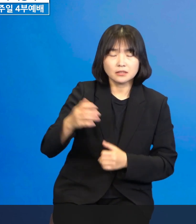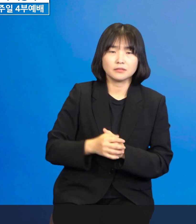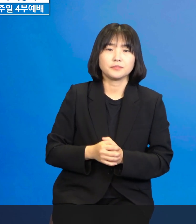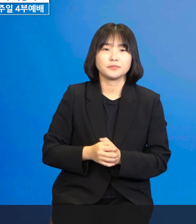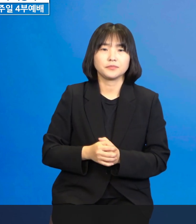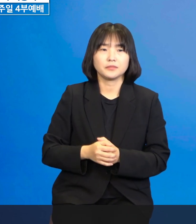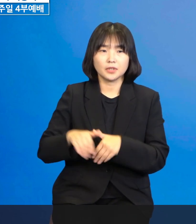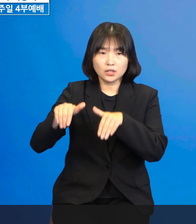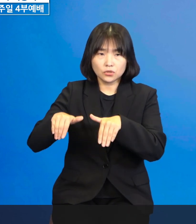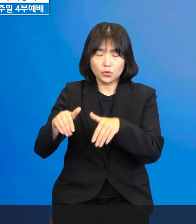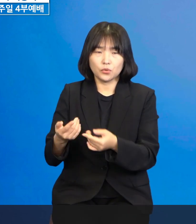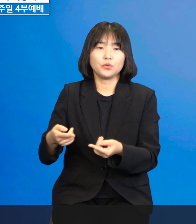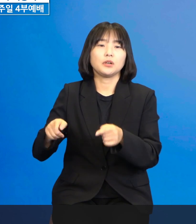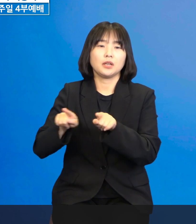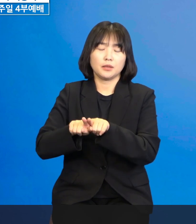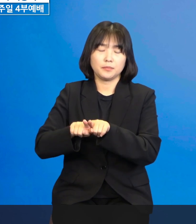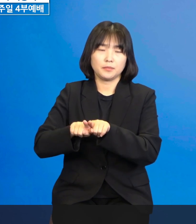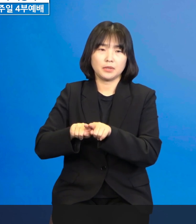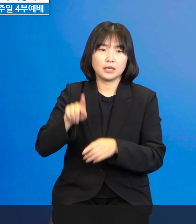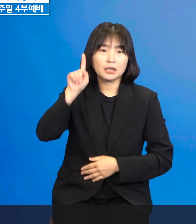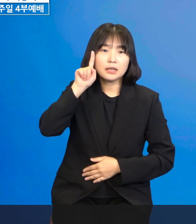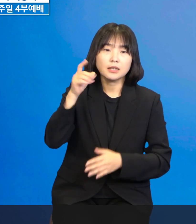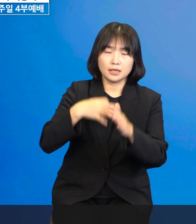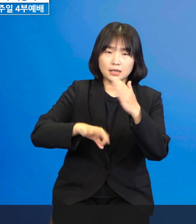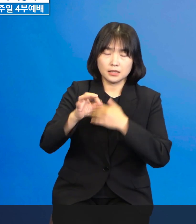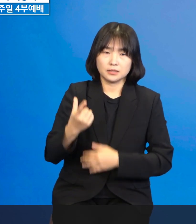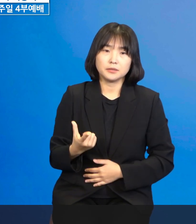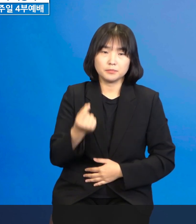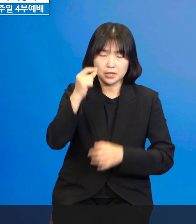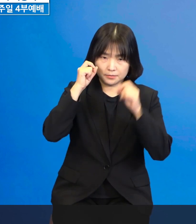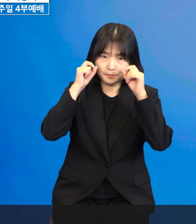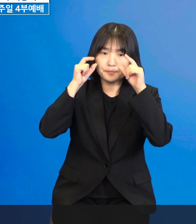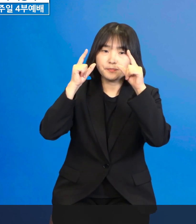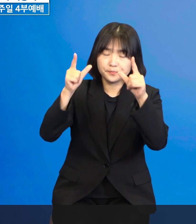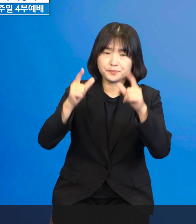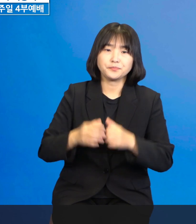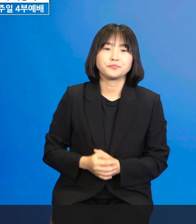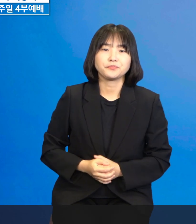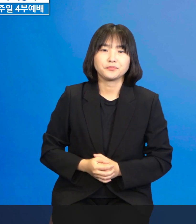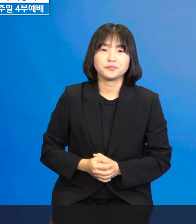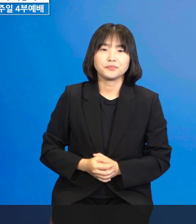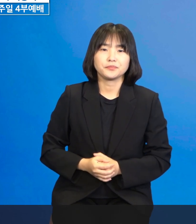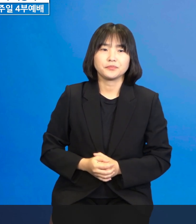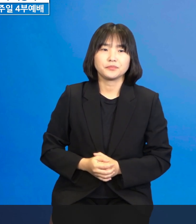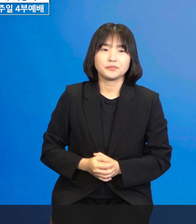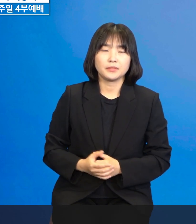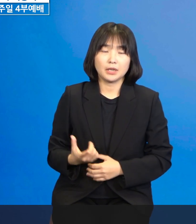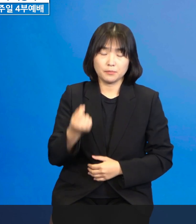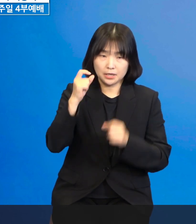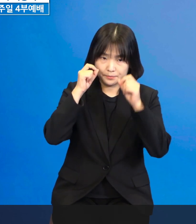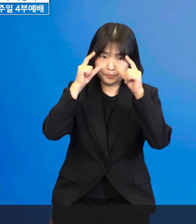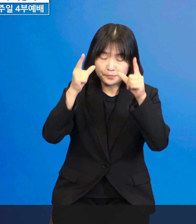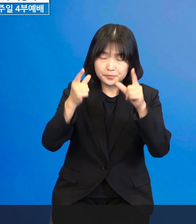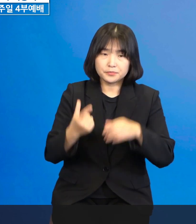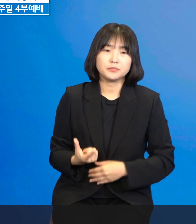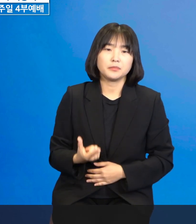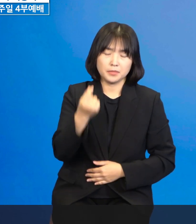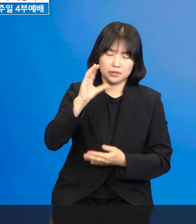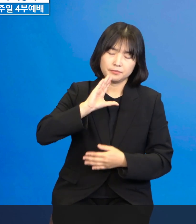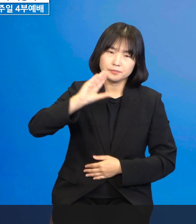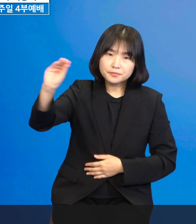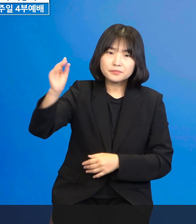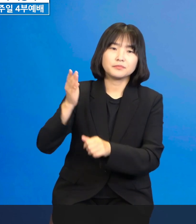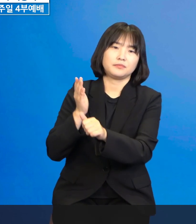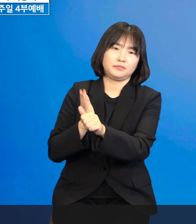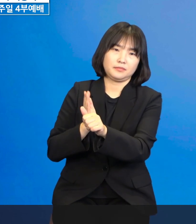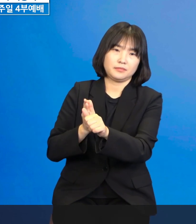장군은 장군이 데리고 있는 옛 주인의 종들과 더불어 내일 아침 일찍 일어나시오. 내일 아침에 일찍 일어나서